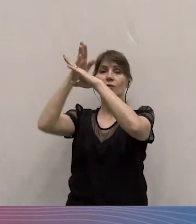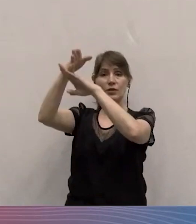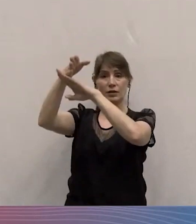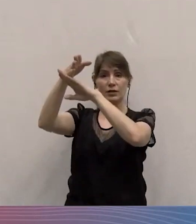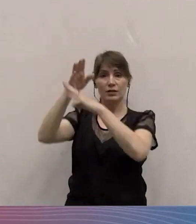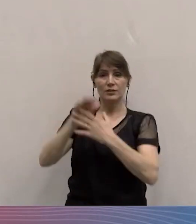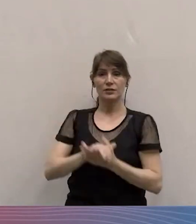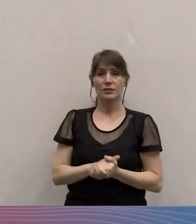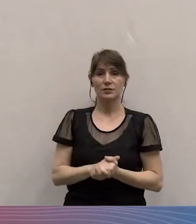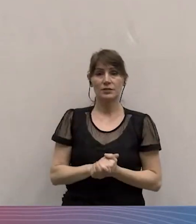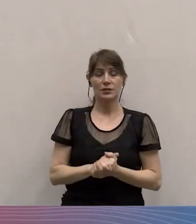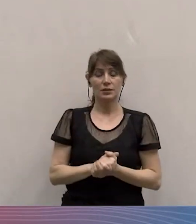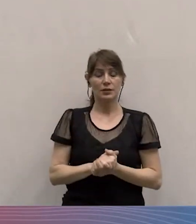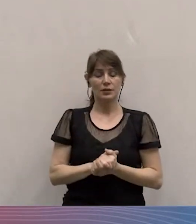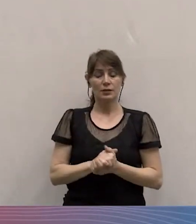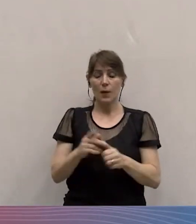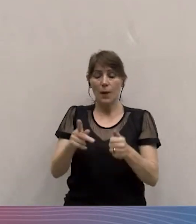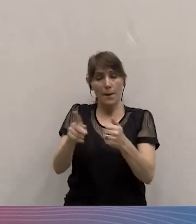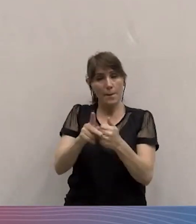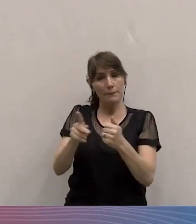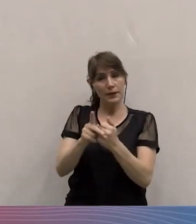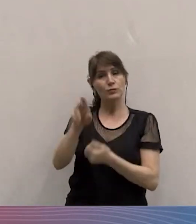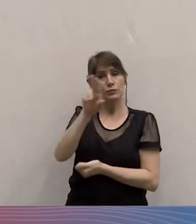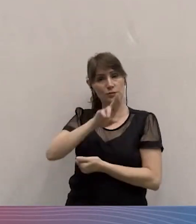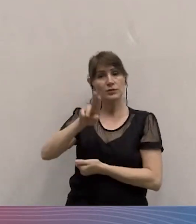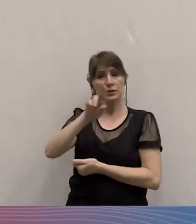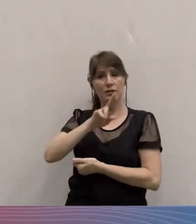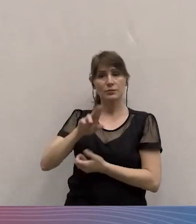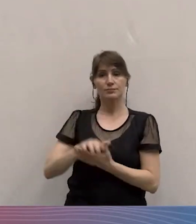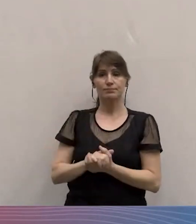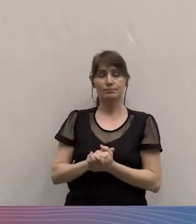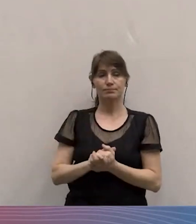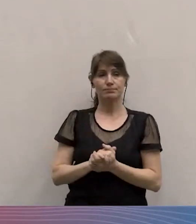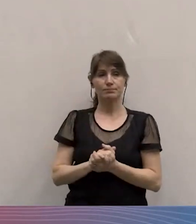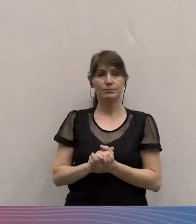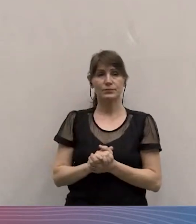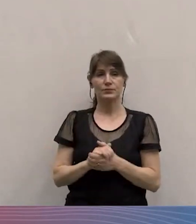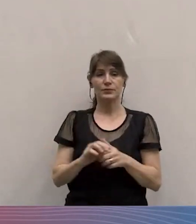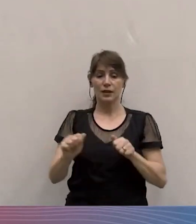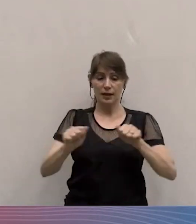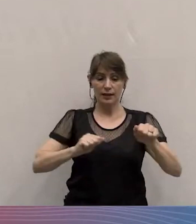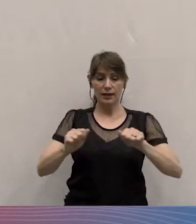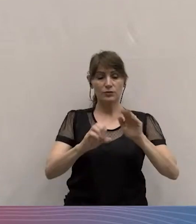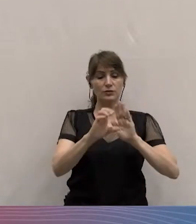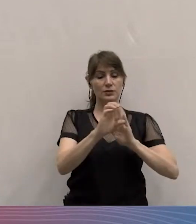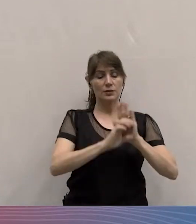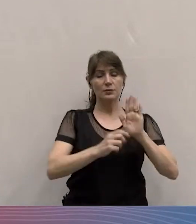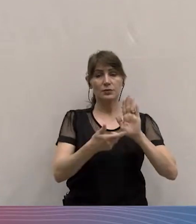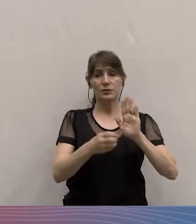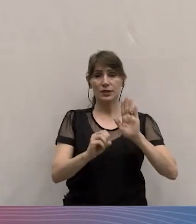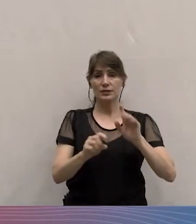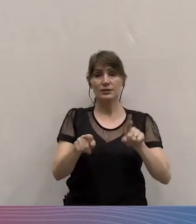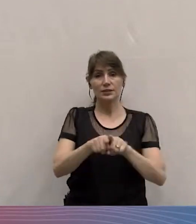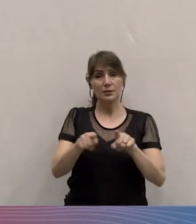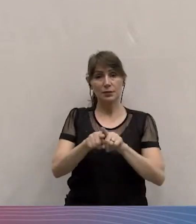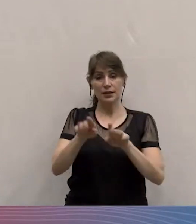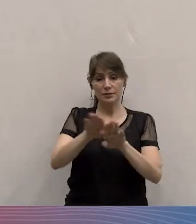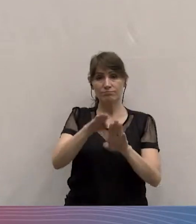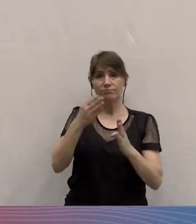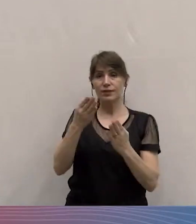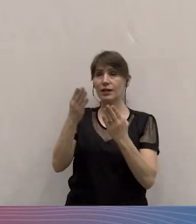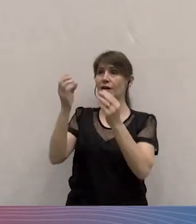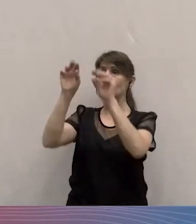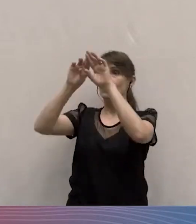recebê-los. Apóstolo Pedro foi usado para isso. E capítulo 10 de Atos, essa mesma porta do reino dos